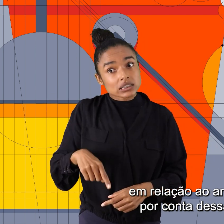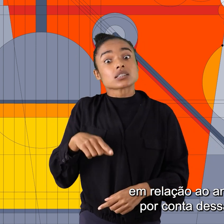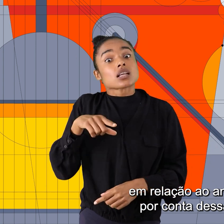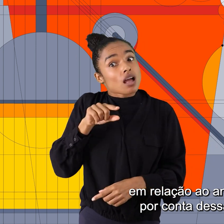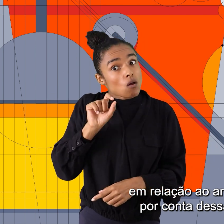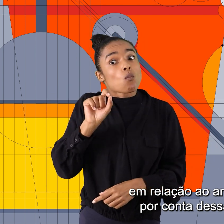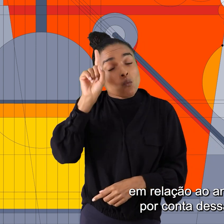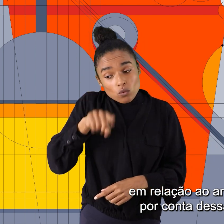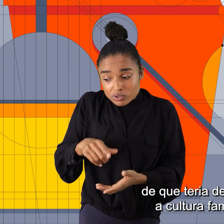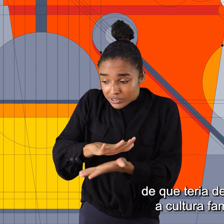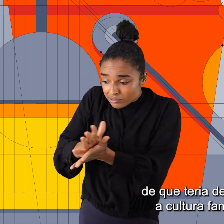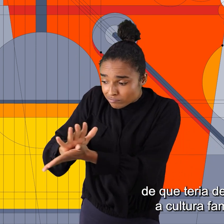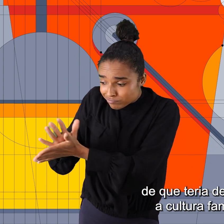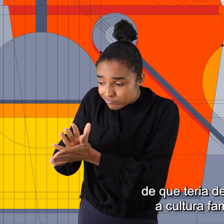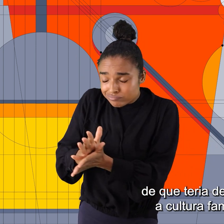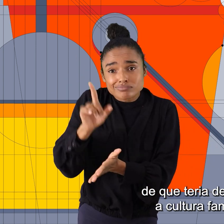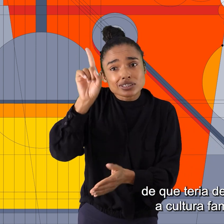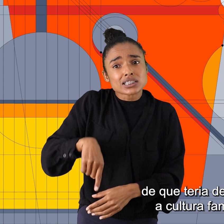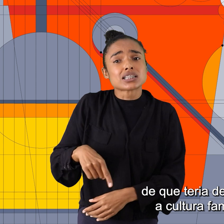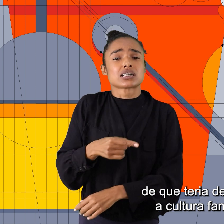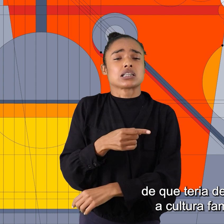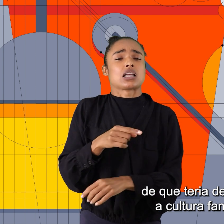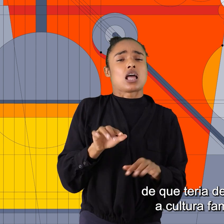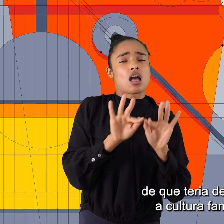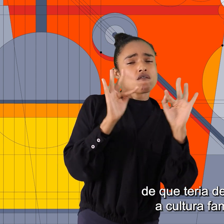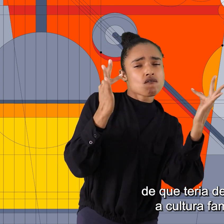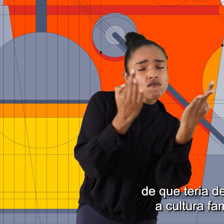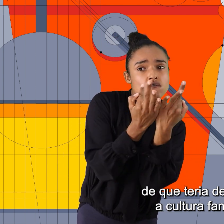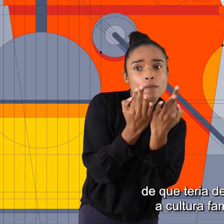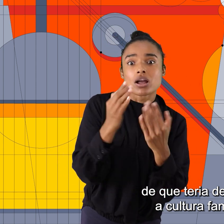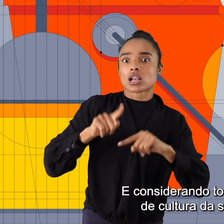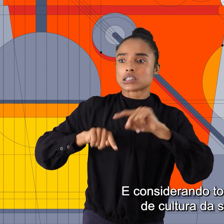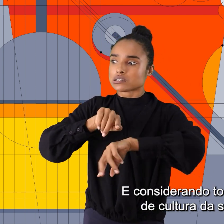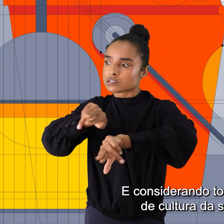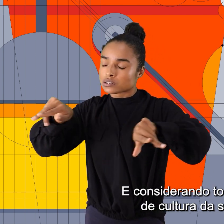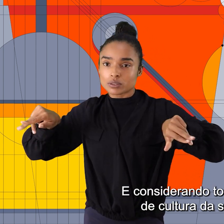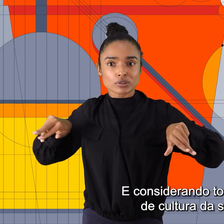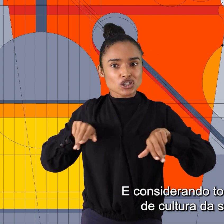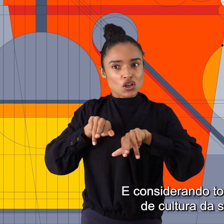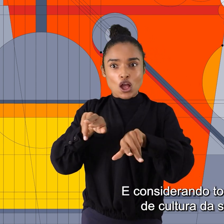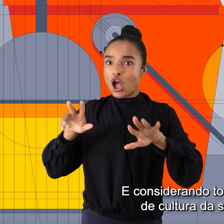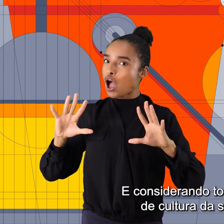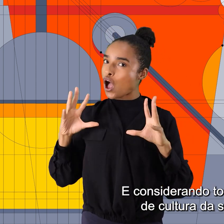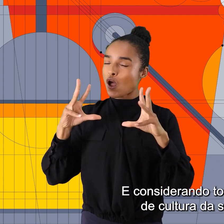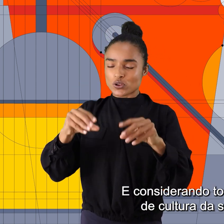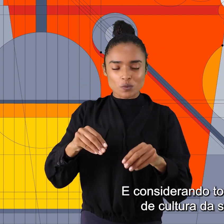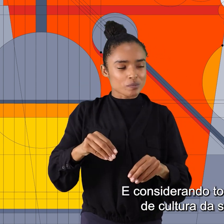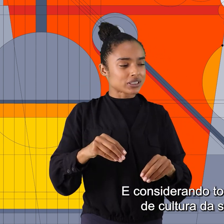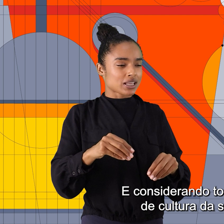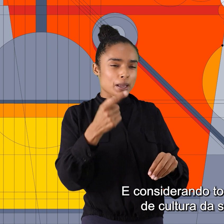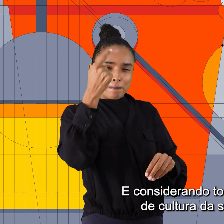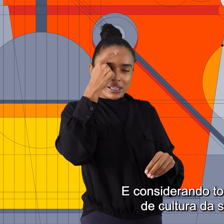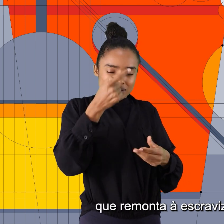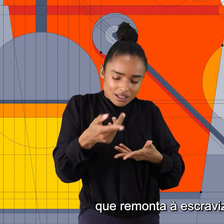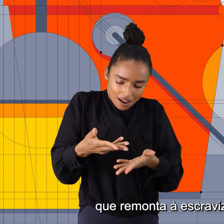por conta dessa lógica de que teria destruído a cultura familiar e, considerando toda a lógica de cultura